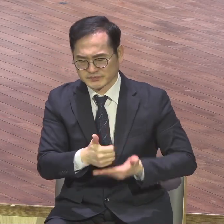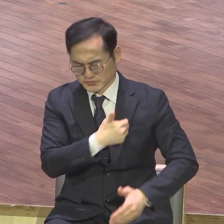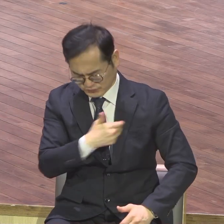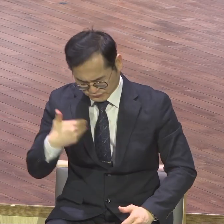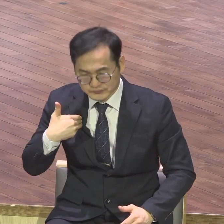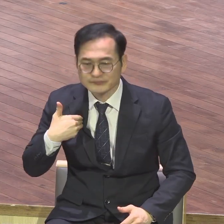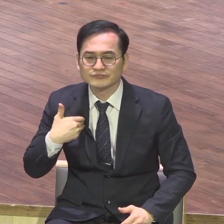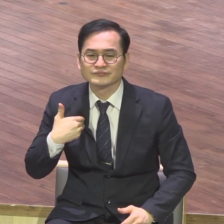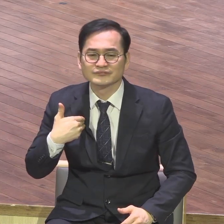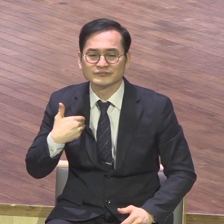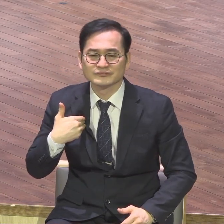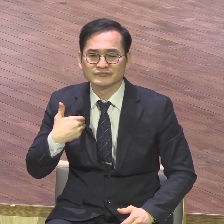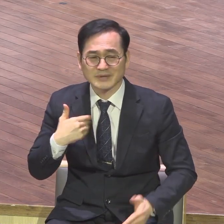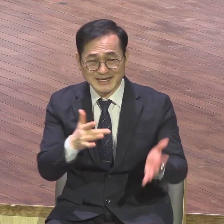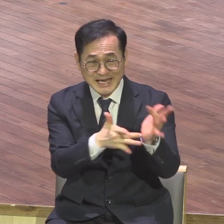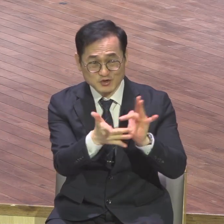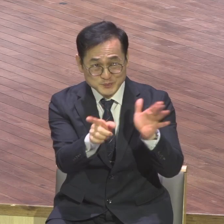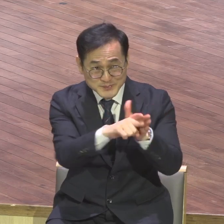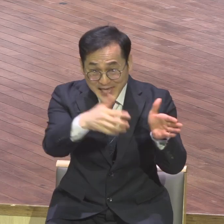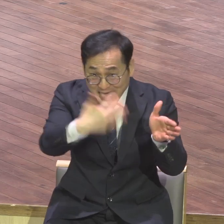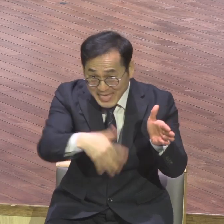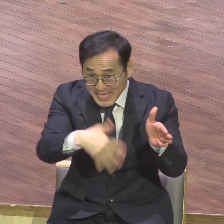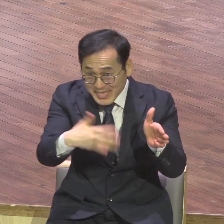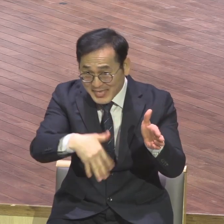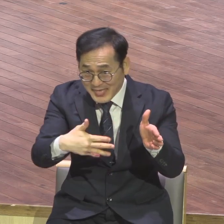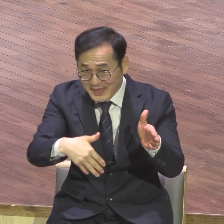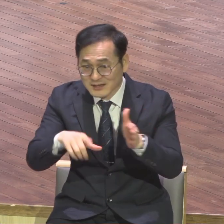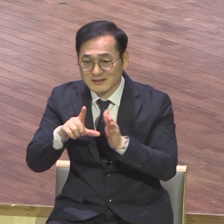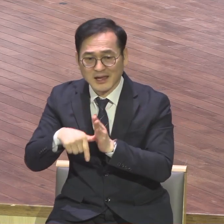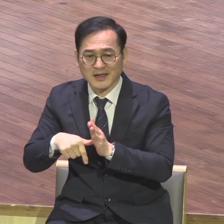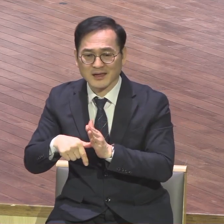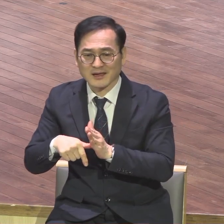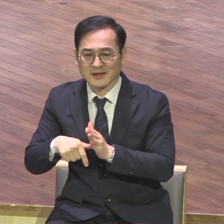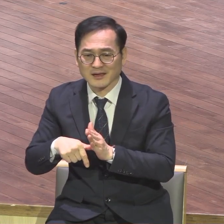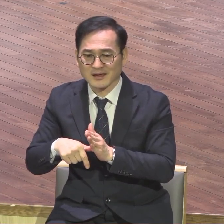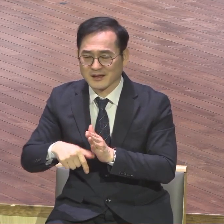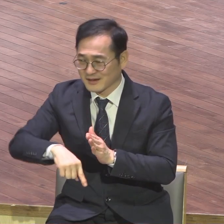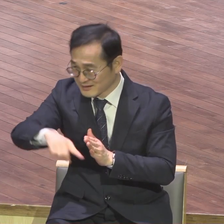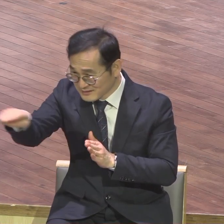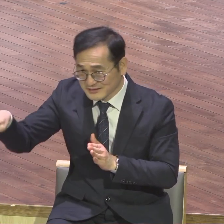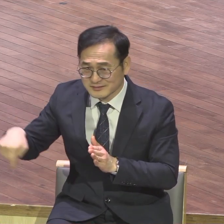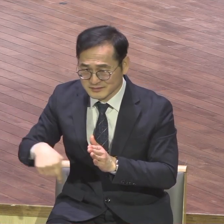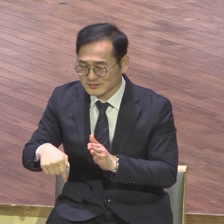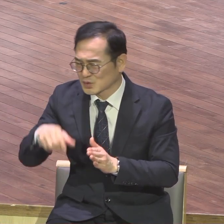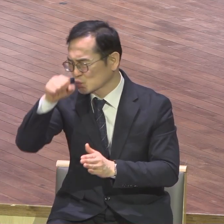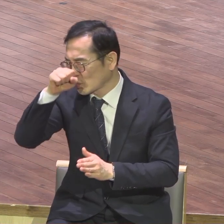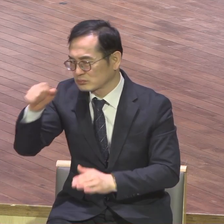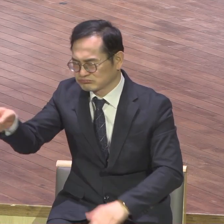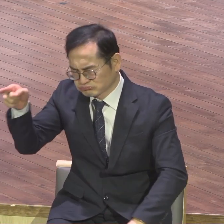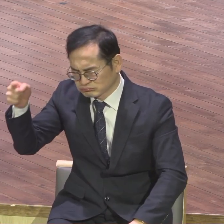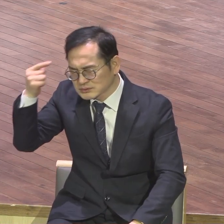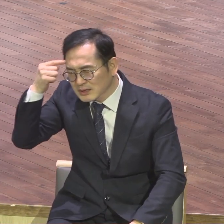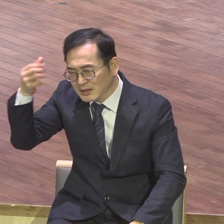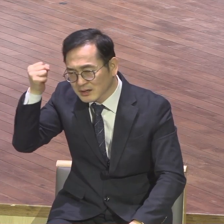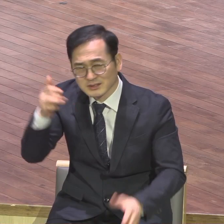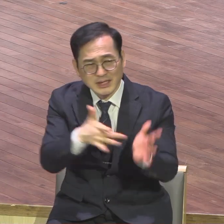그리스도 밖에 있었던 것들 그리스도 안에서 오히려 그것이 방해거리가 되구나.